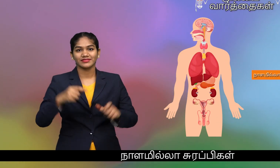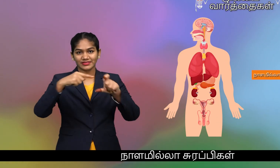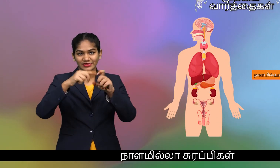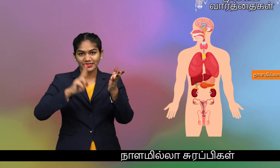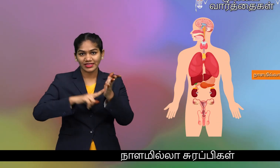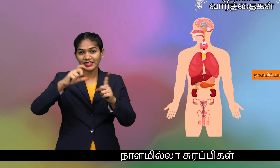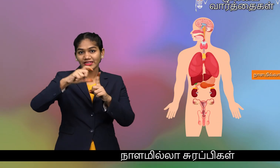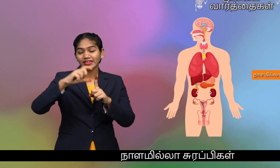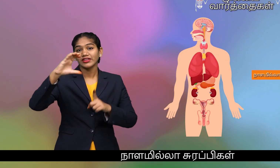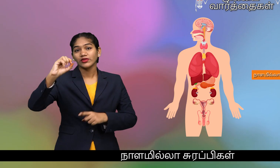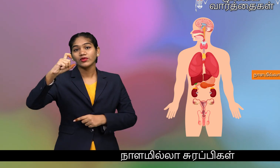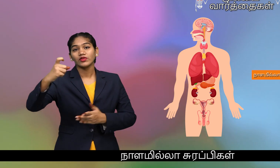நாளமில்லா சுரப்பிகள்,